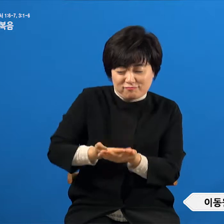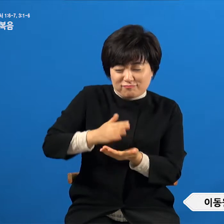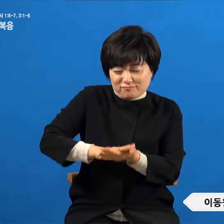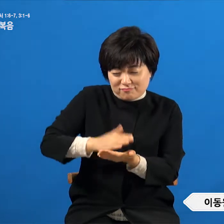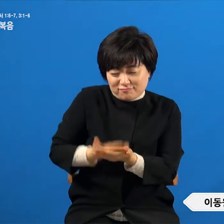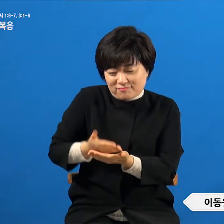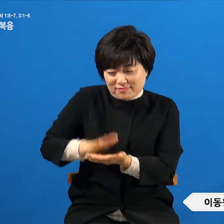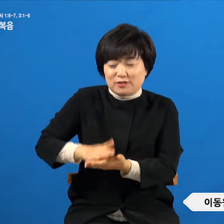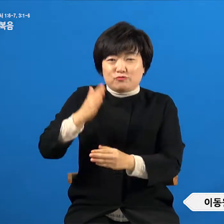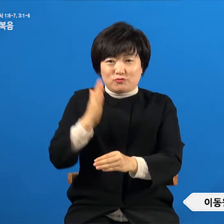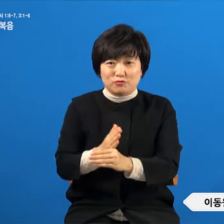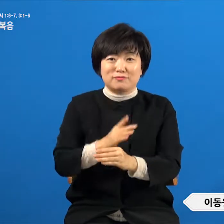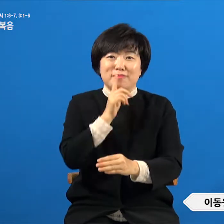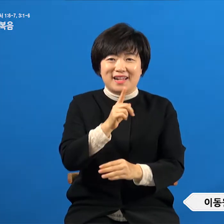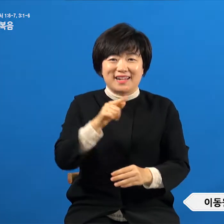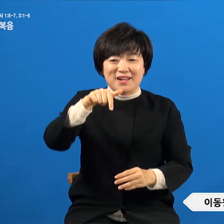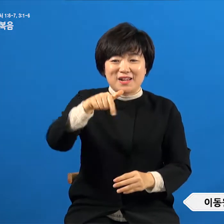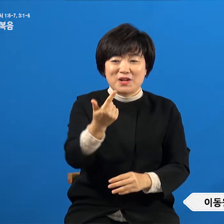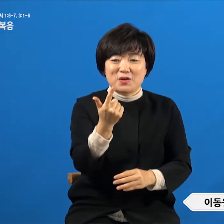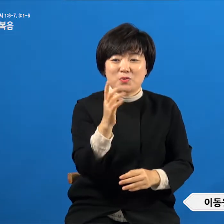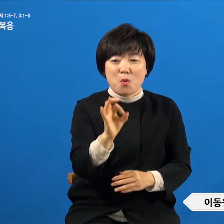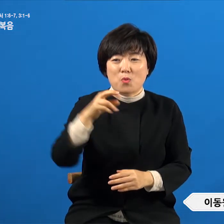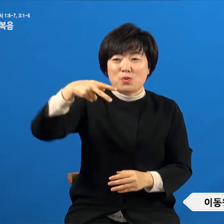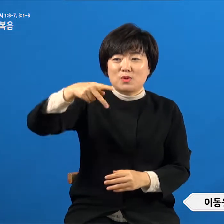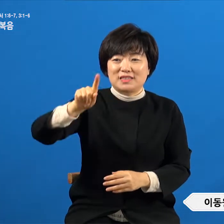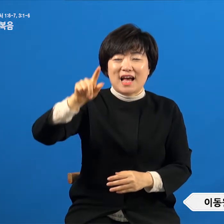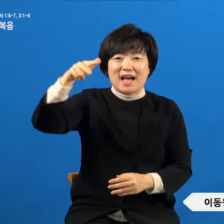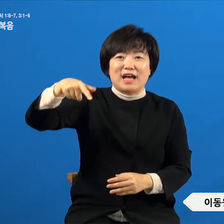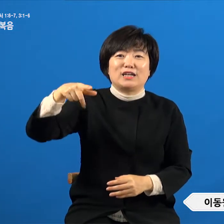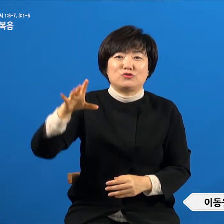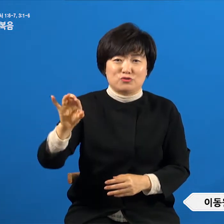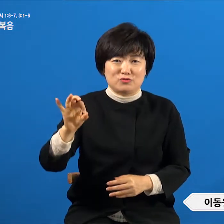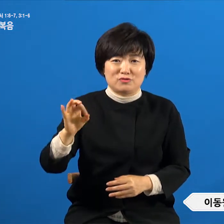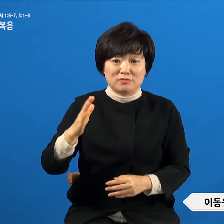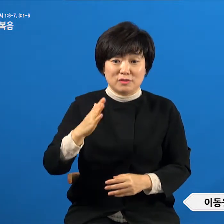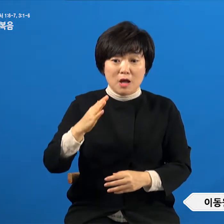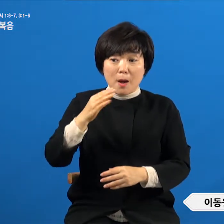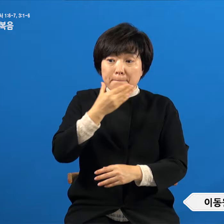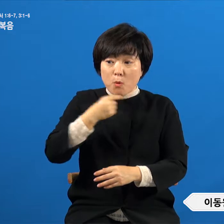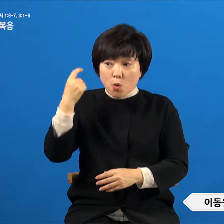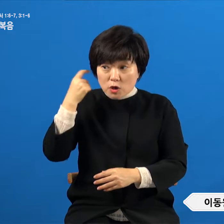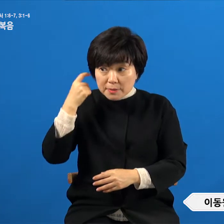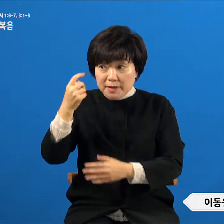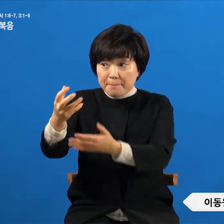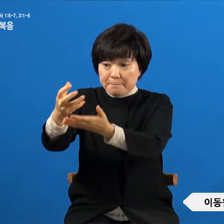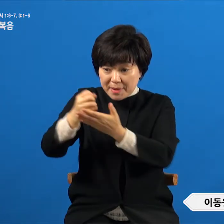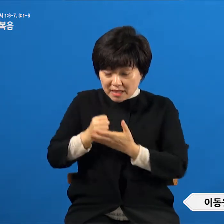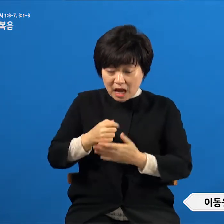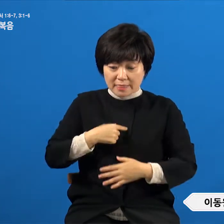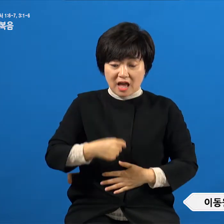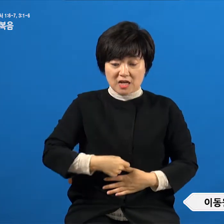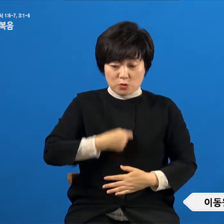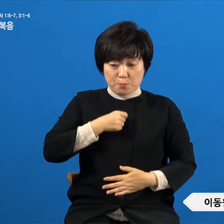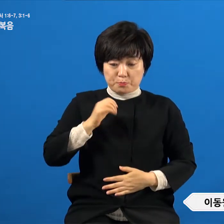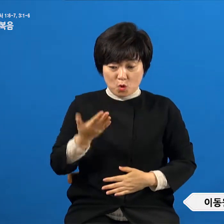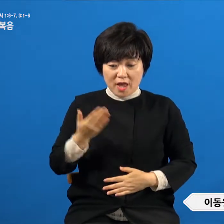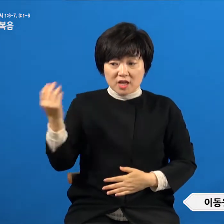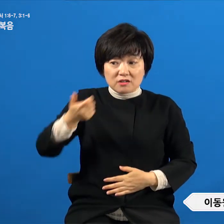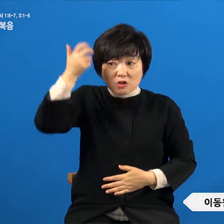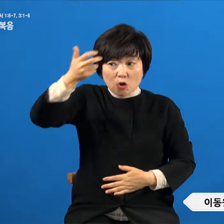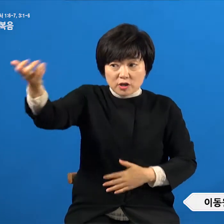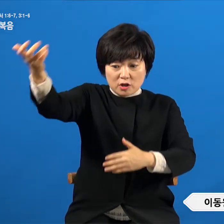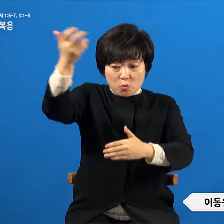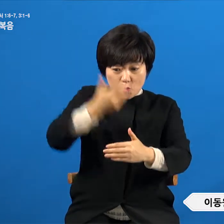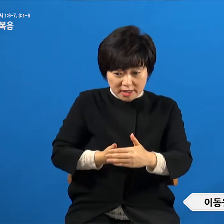이것입니다. 우리가 예수 믿는 순간 하나님은 나를 의롭다고 하셨어요. 그리고 내 안에 성령님을 보내주셨어요. 성령은 내